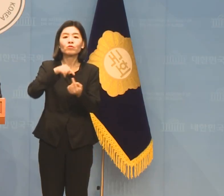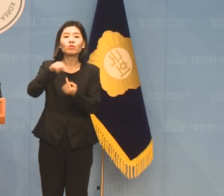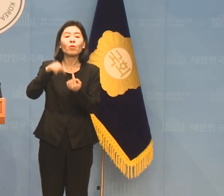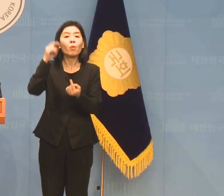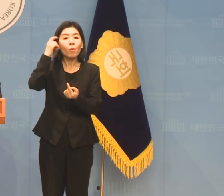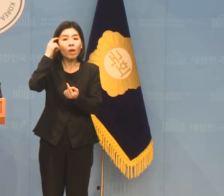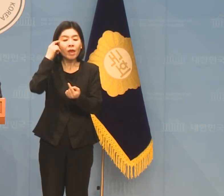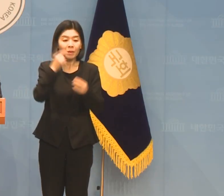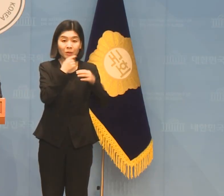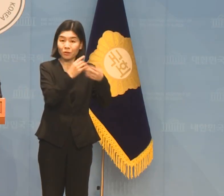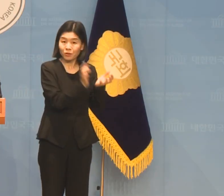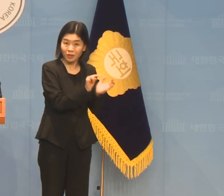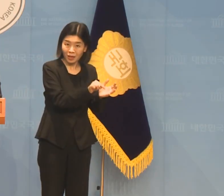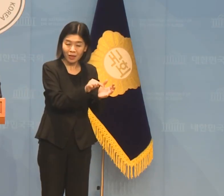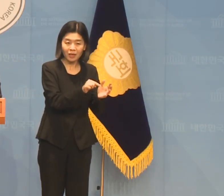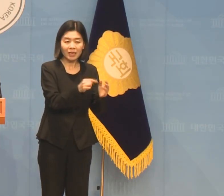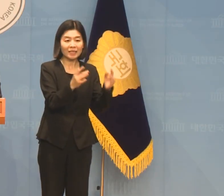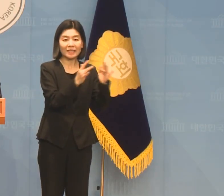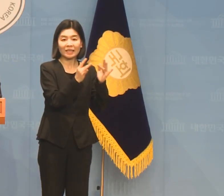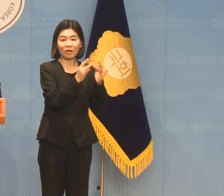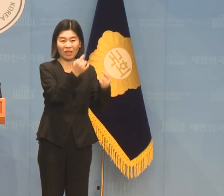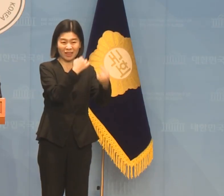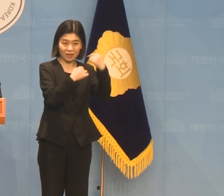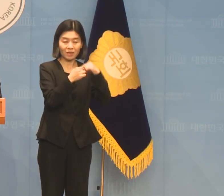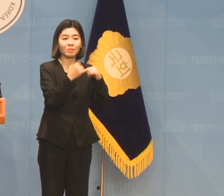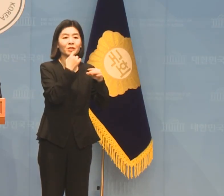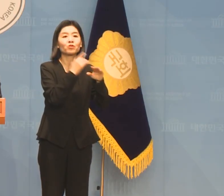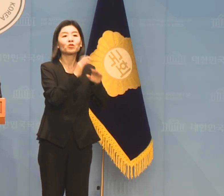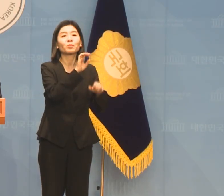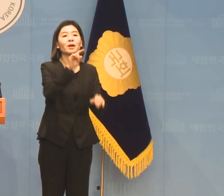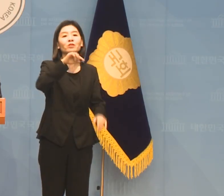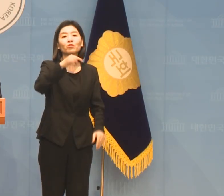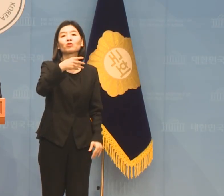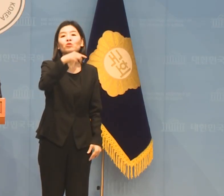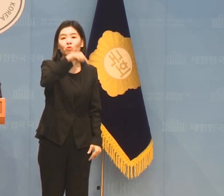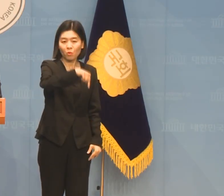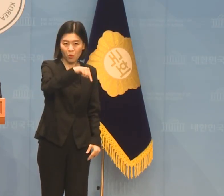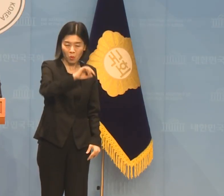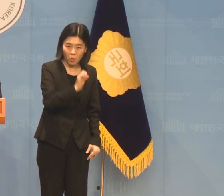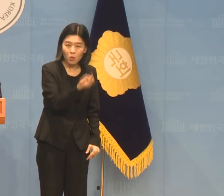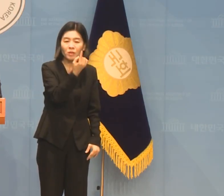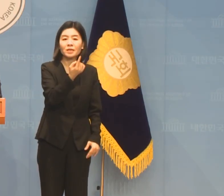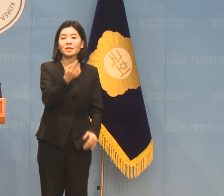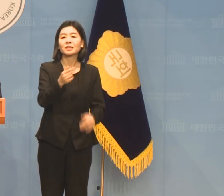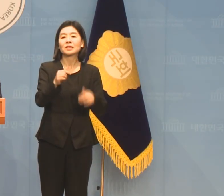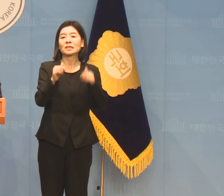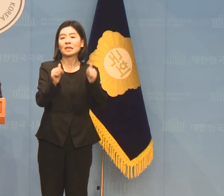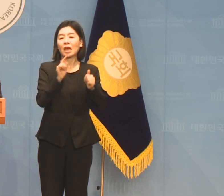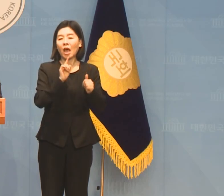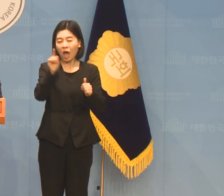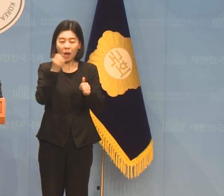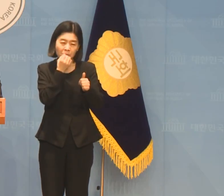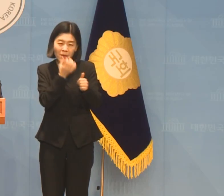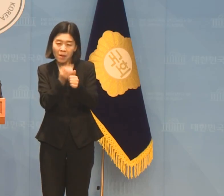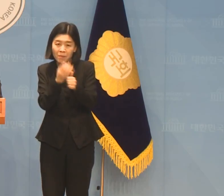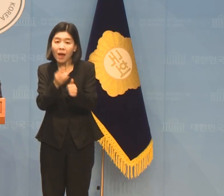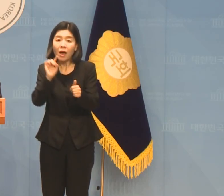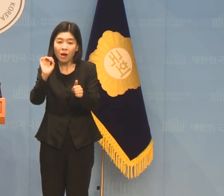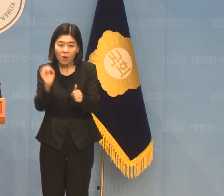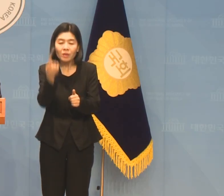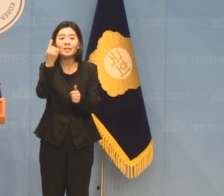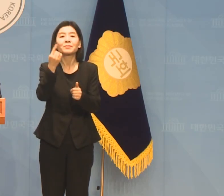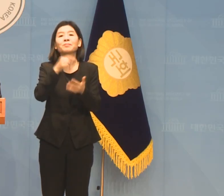인해 부당한 고소고발 또는 언론중재위원회 제소 등의 피해를 입은